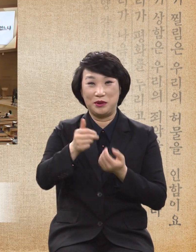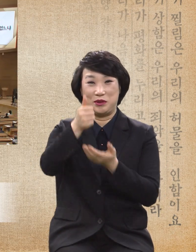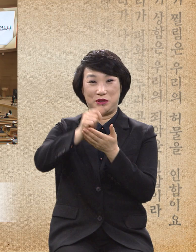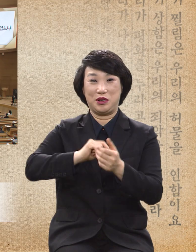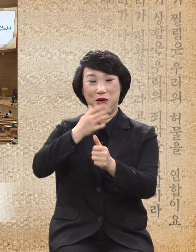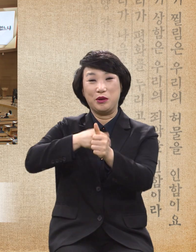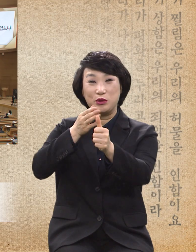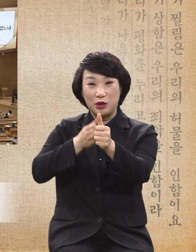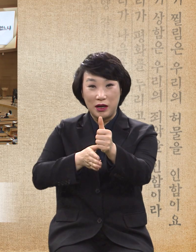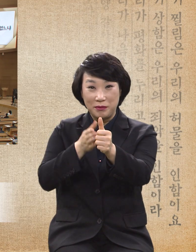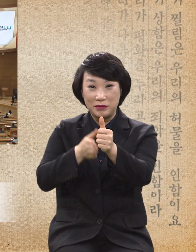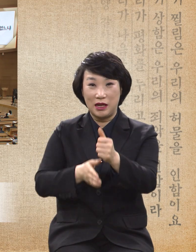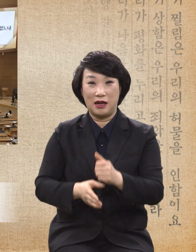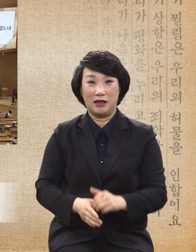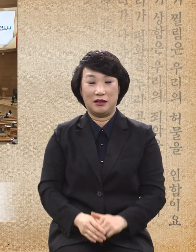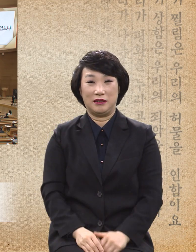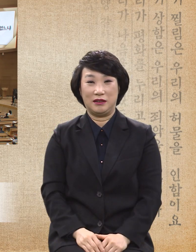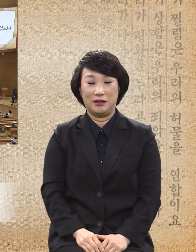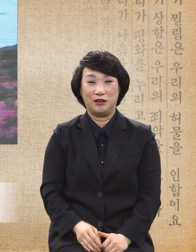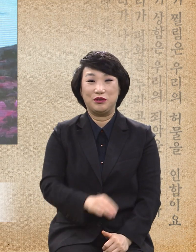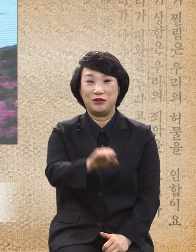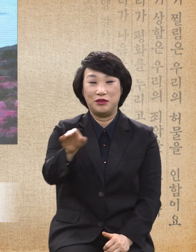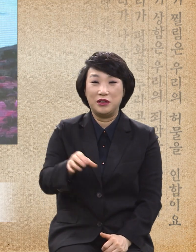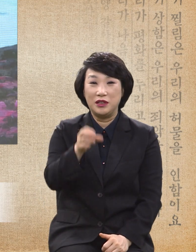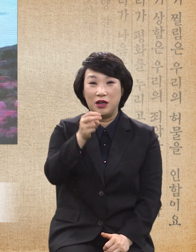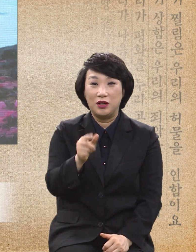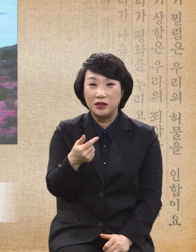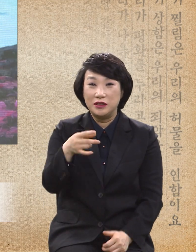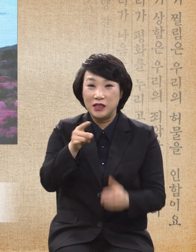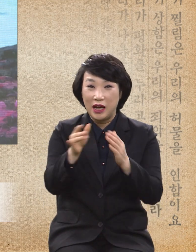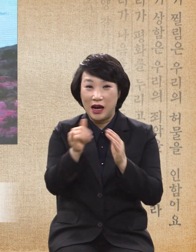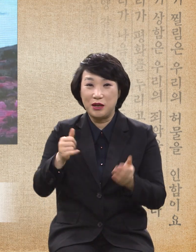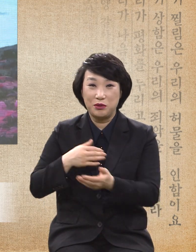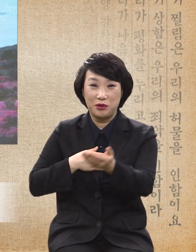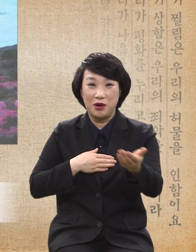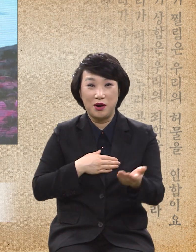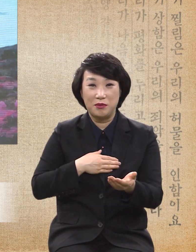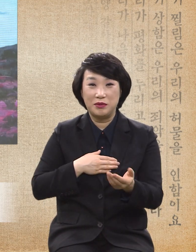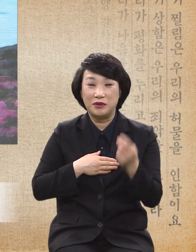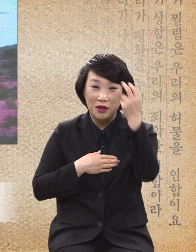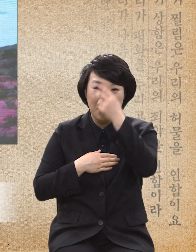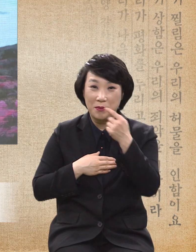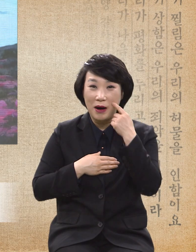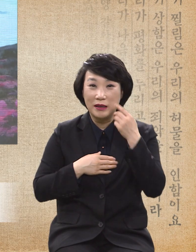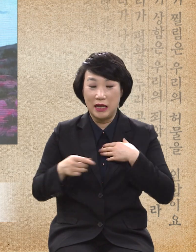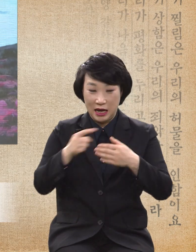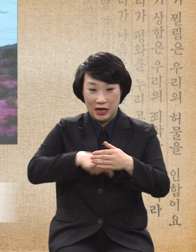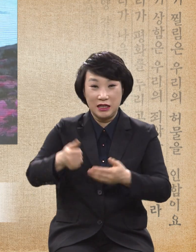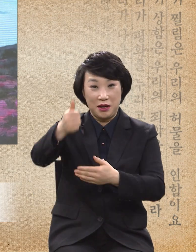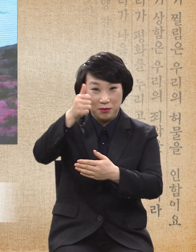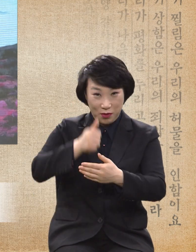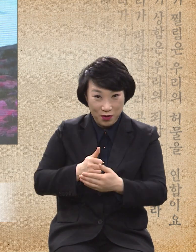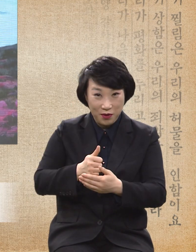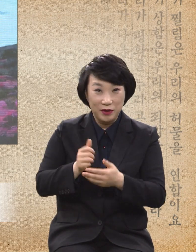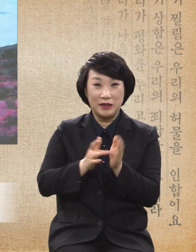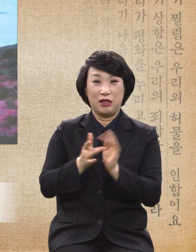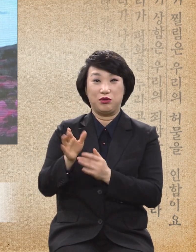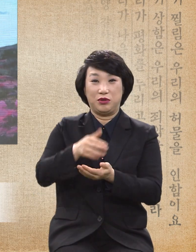축원합니다. 우리 연세 가족들도 보세요. 내 안에 모신 예수